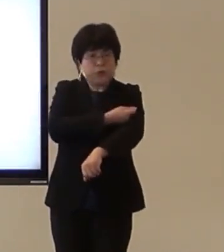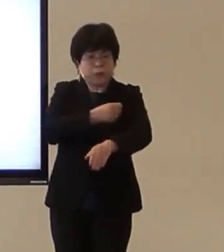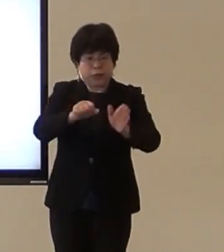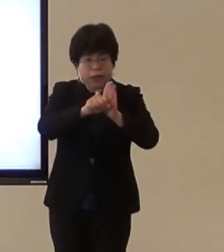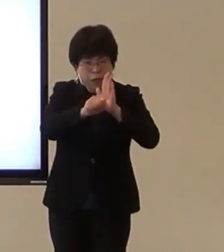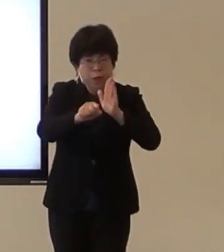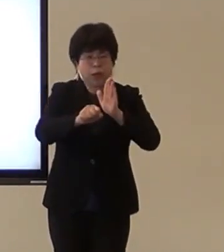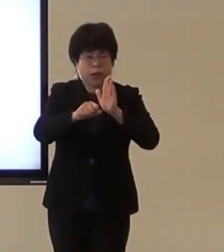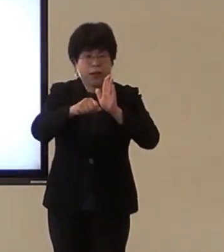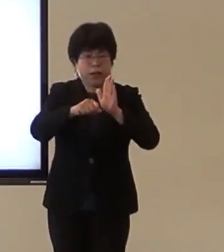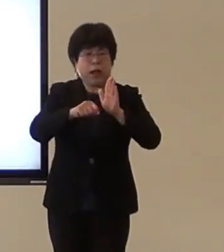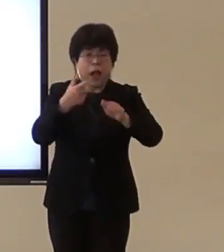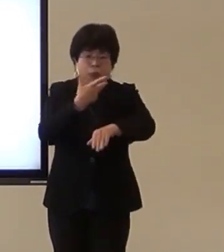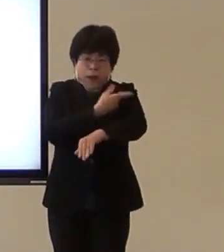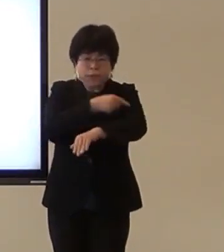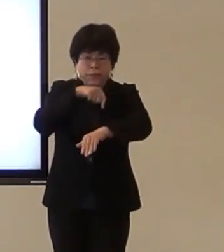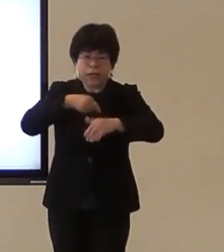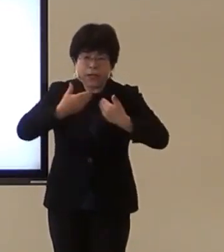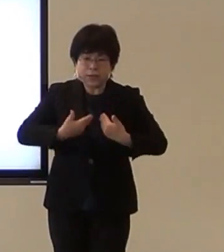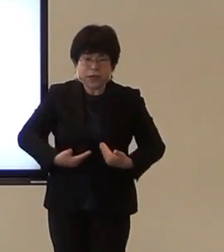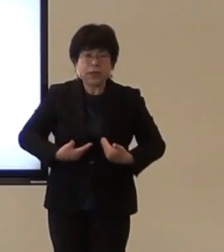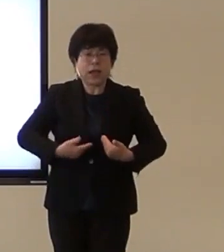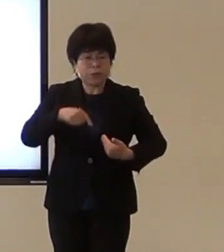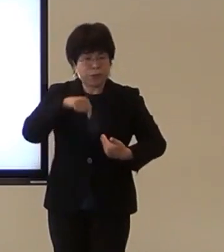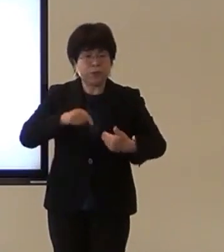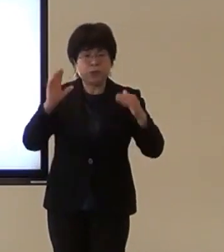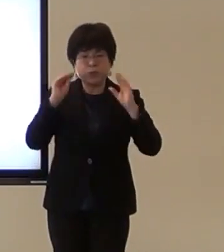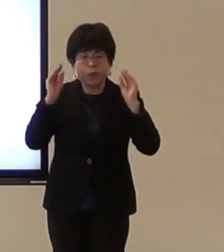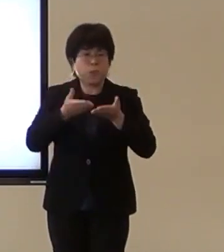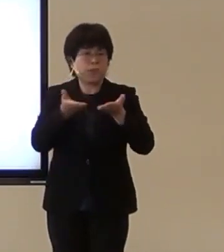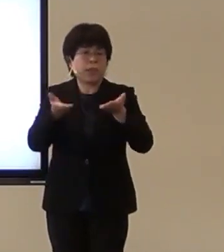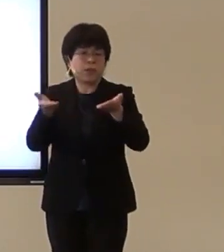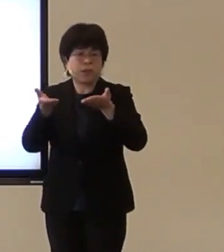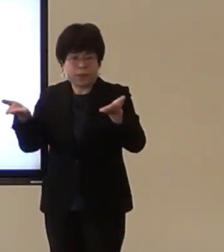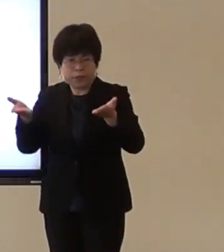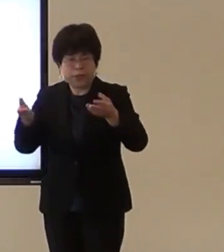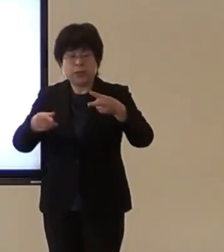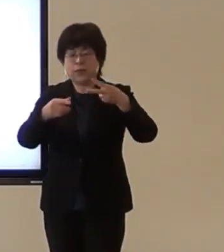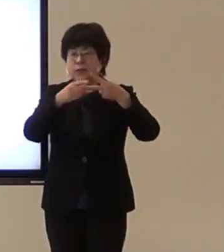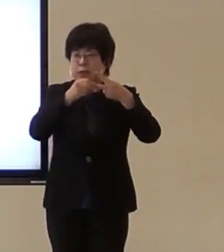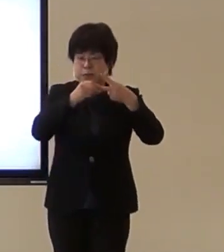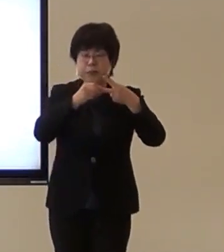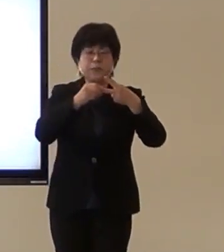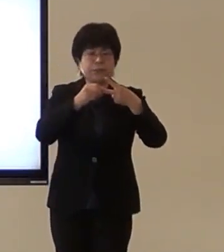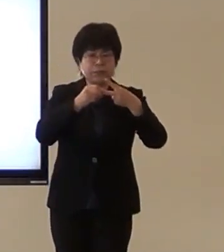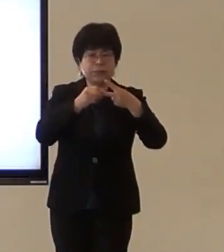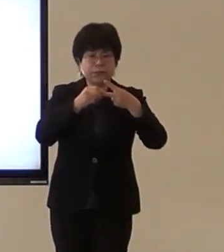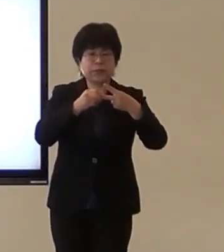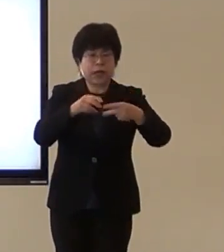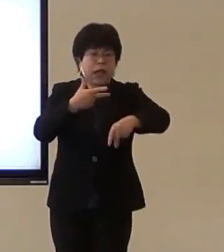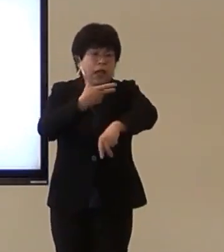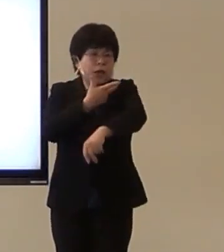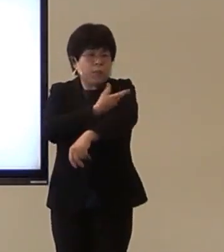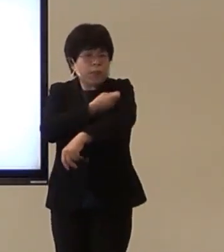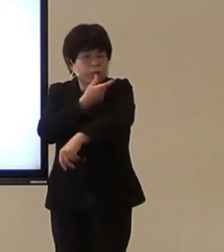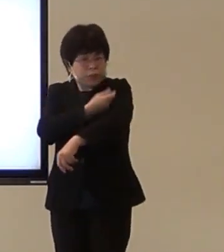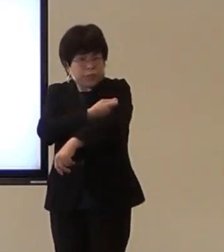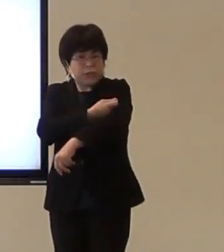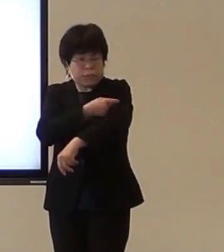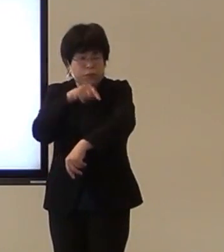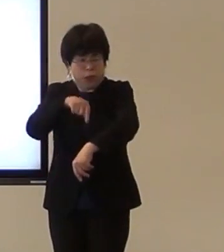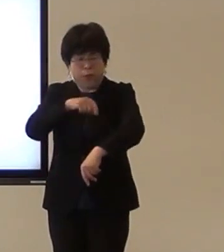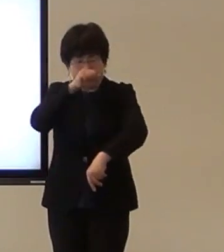情報提供に取り組んでまいりたいと考えております。2つ目はワクチンの有効性を確保する